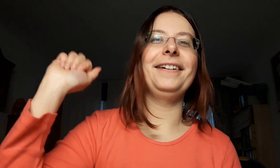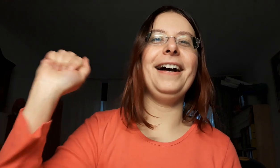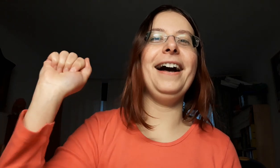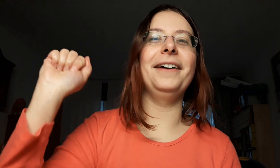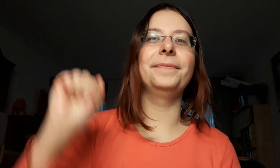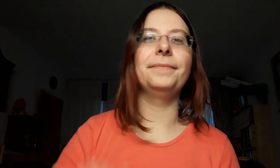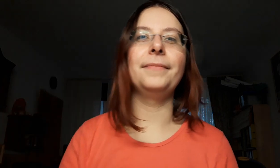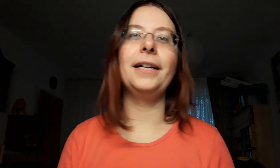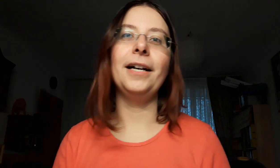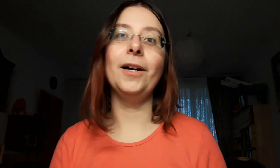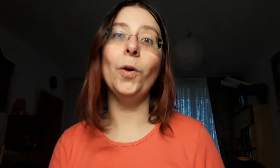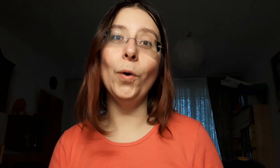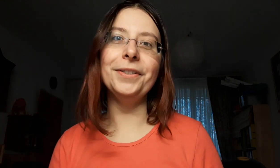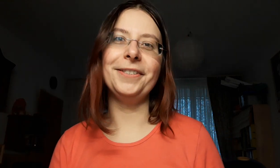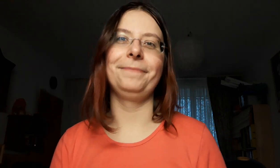A-N-J-A. Und